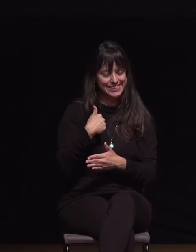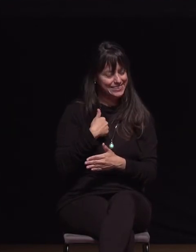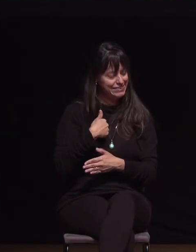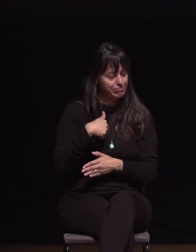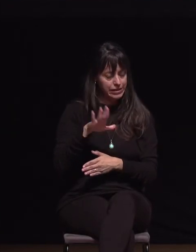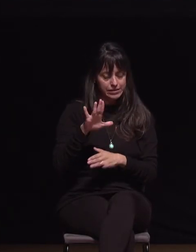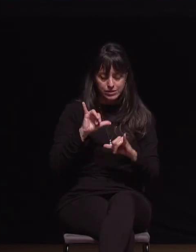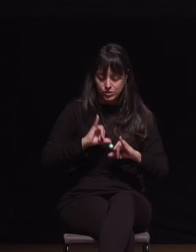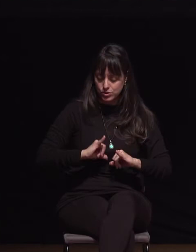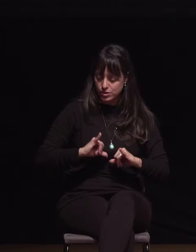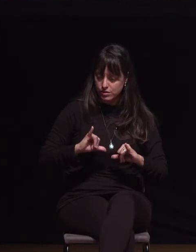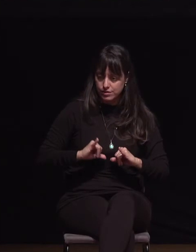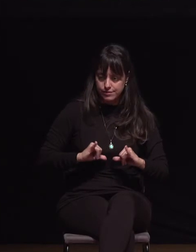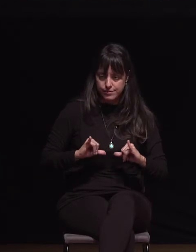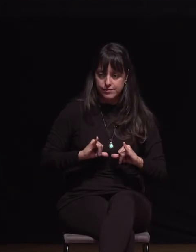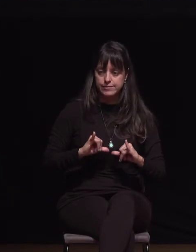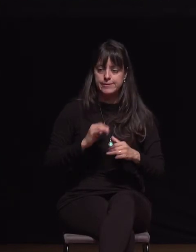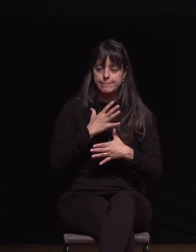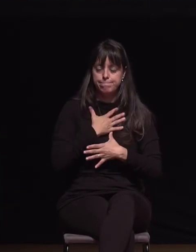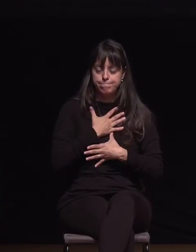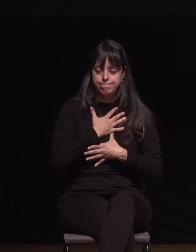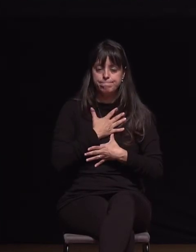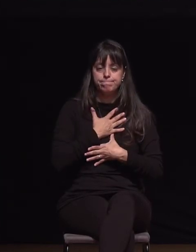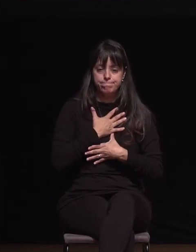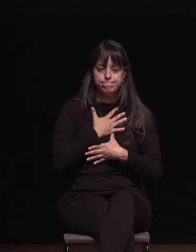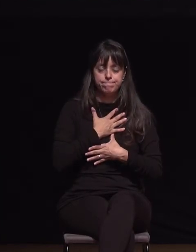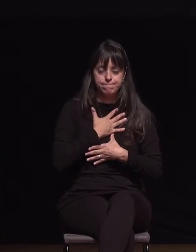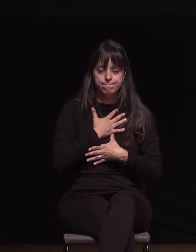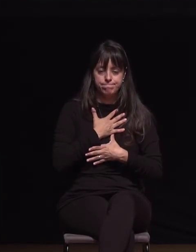para a gente, porque nós